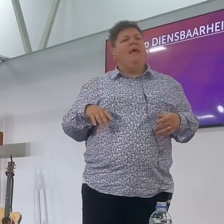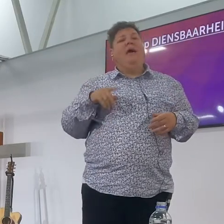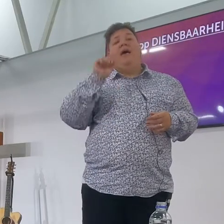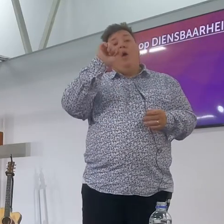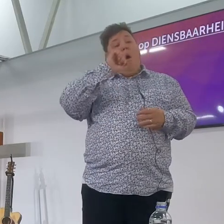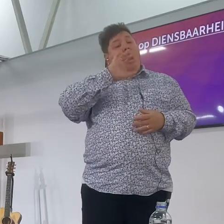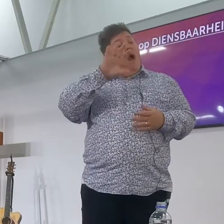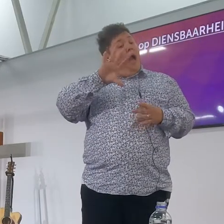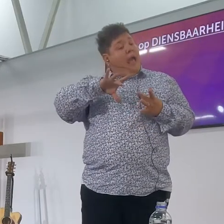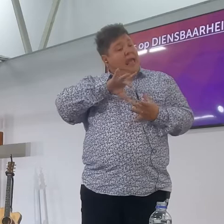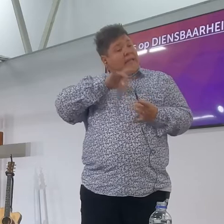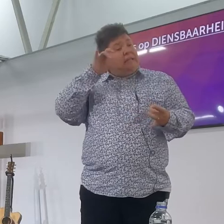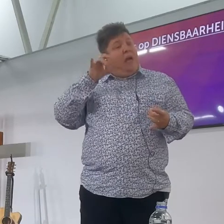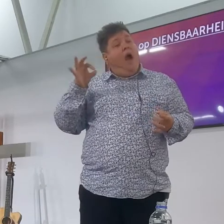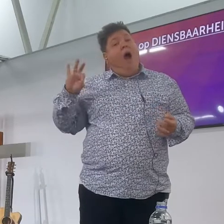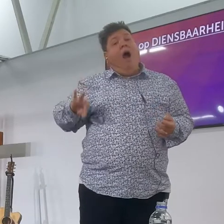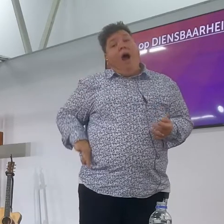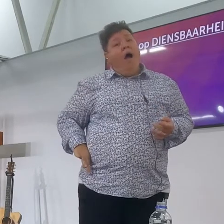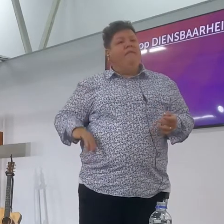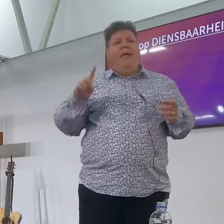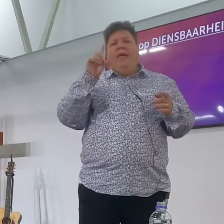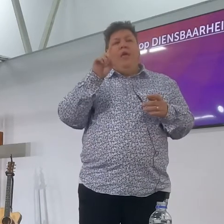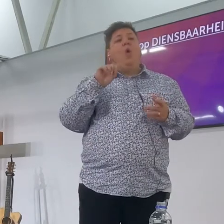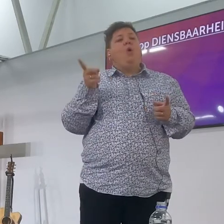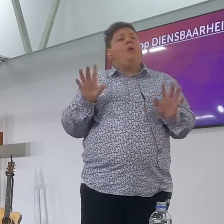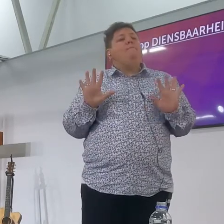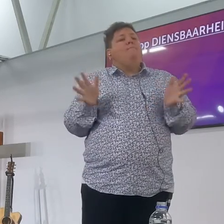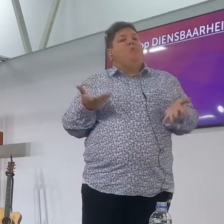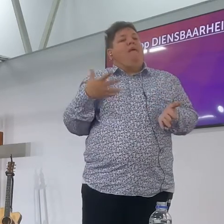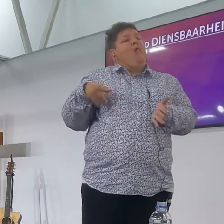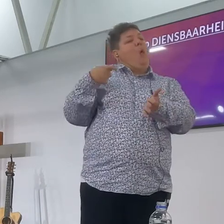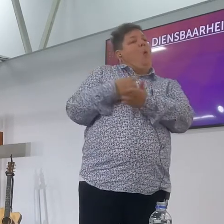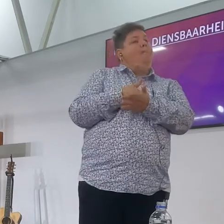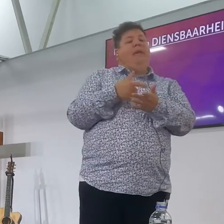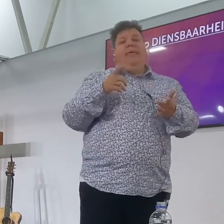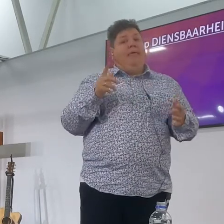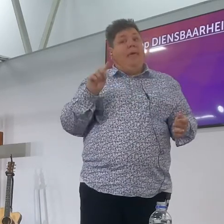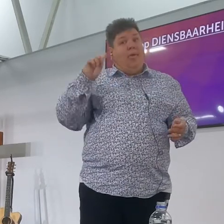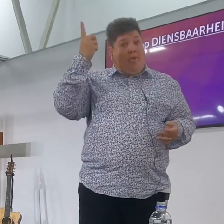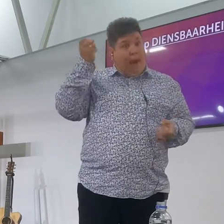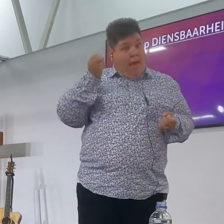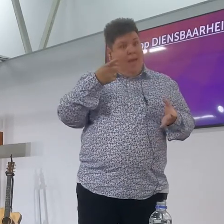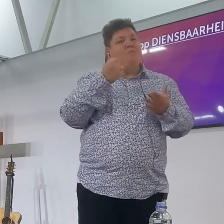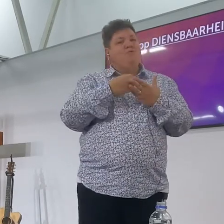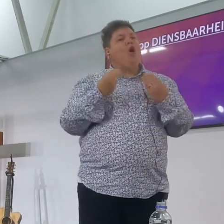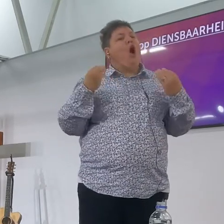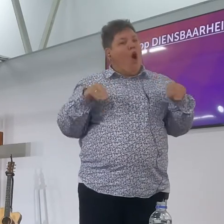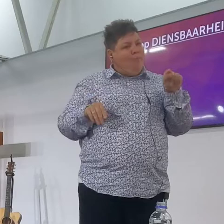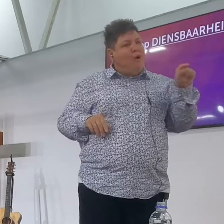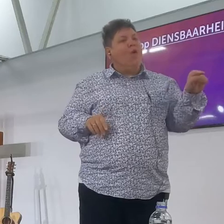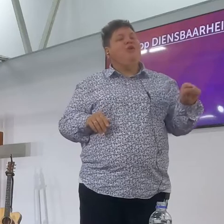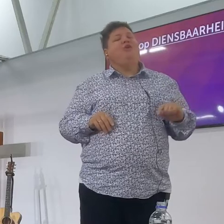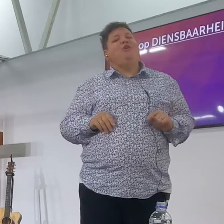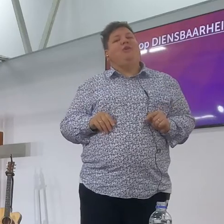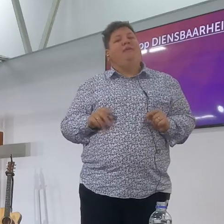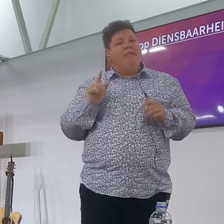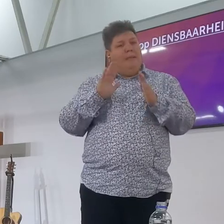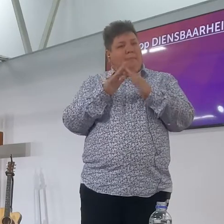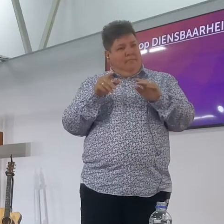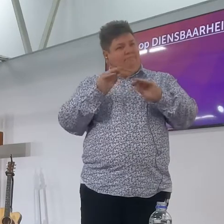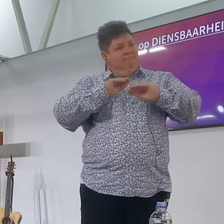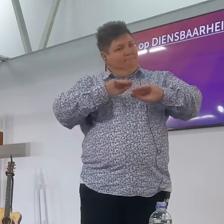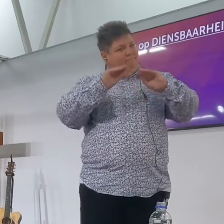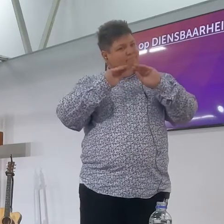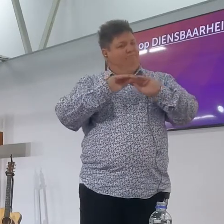en jy geestelike gawes wil hê, dan moet ons op grondvlak betrokke raak, sodat die Here vir my dit kan gee, dat ek dit kan gebruik. En dit sien ons in die Bybel. Want hierdie geestelike gawes